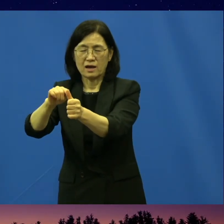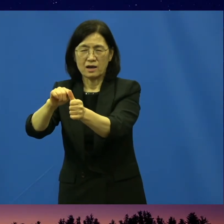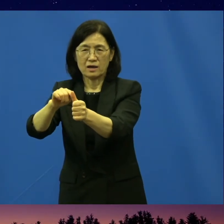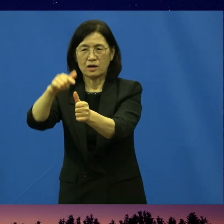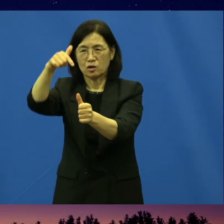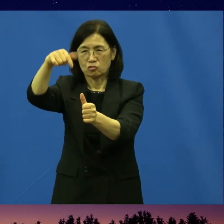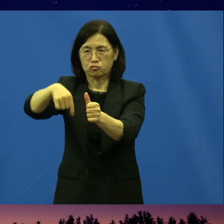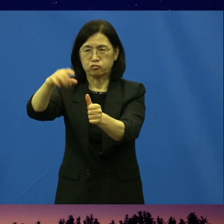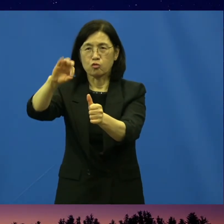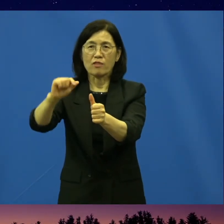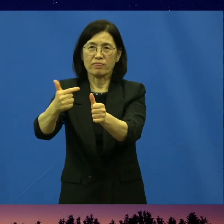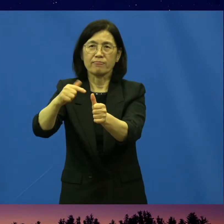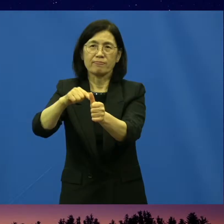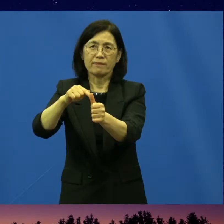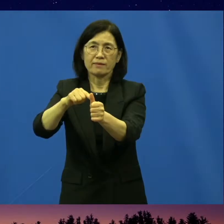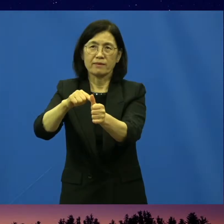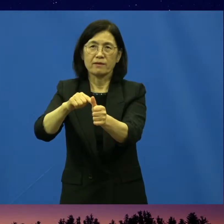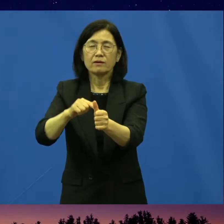구원받는 자는 이미